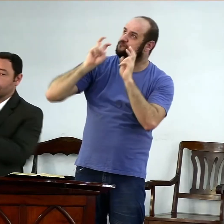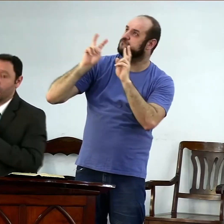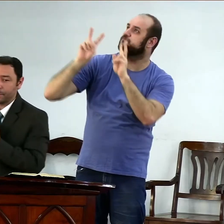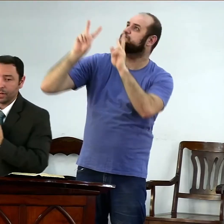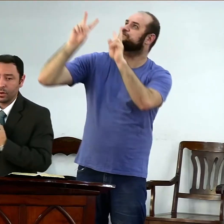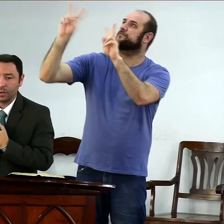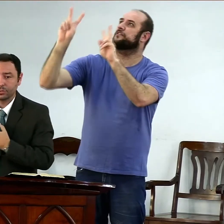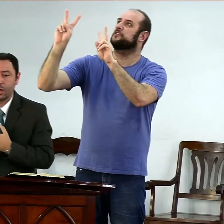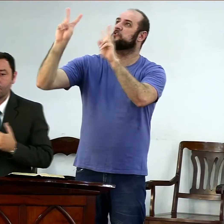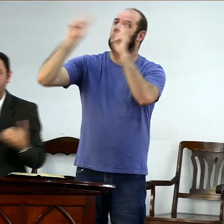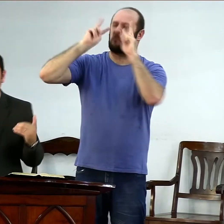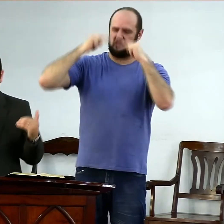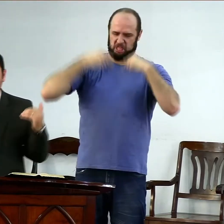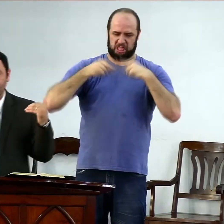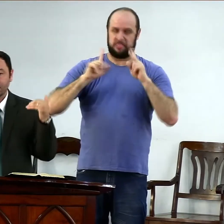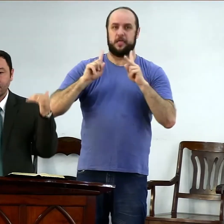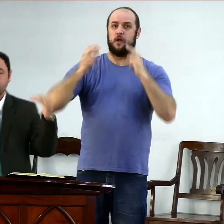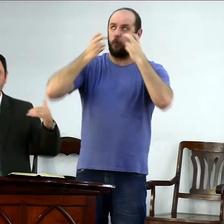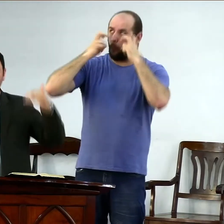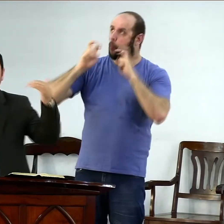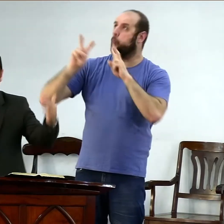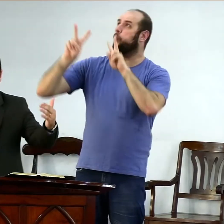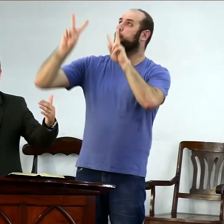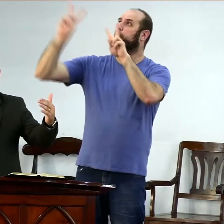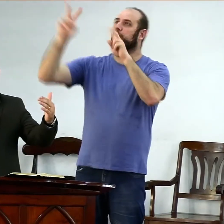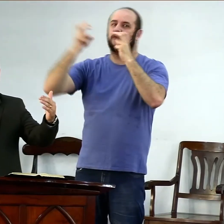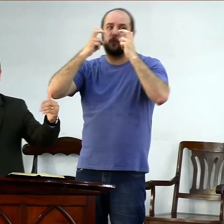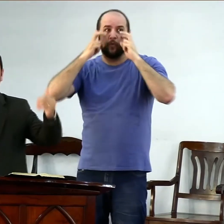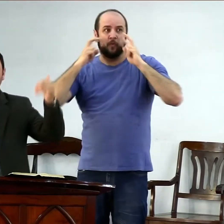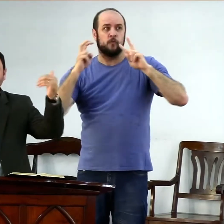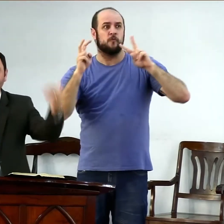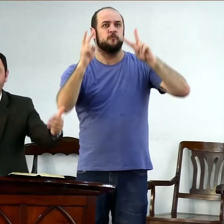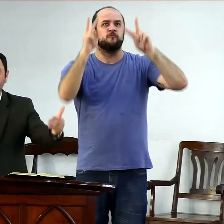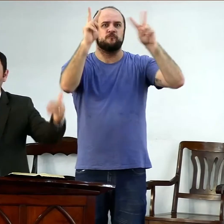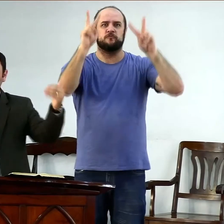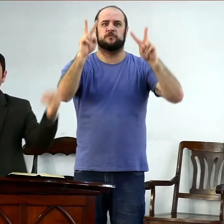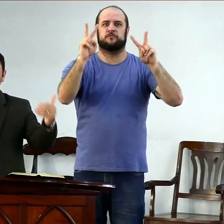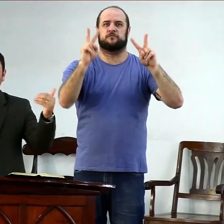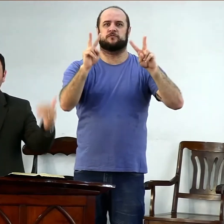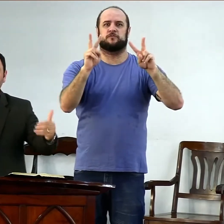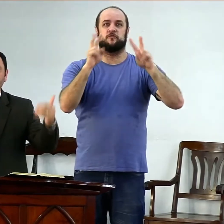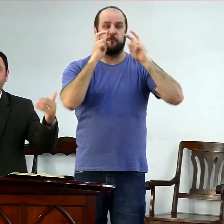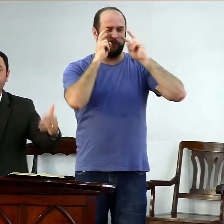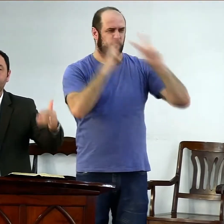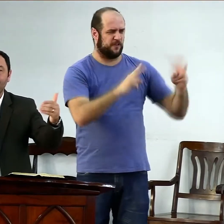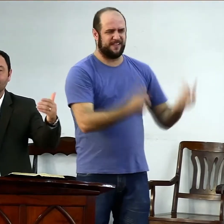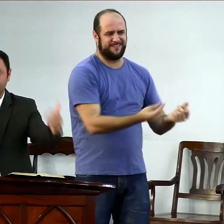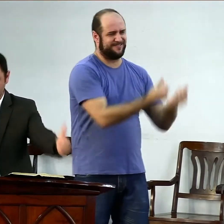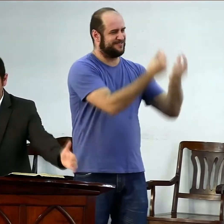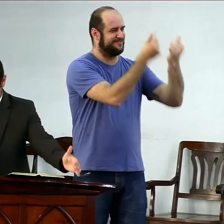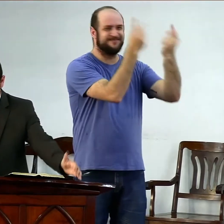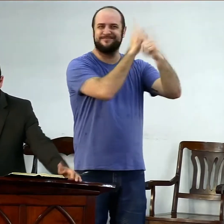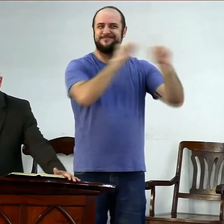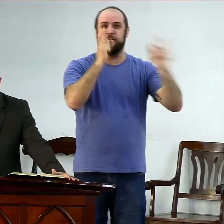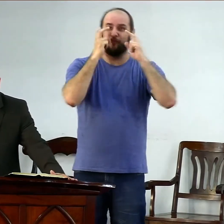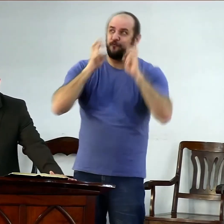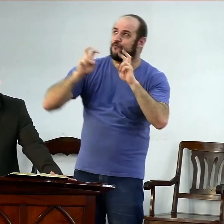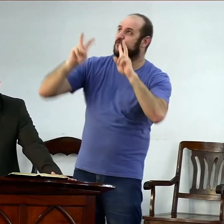e não para nós, vai fazer-nos olhar para aquilo que é eterno e não para aquilo que é